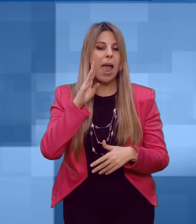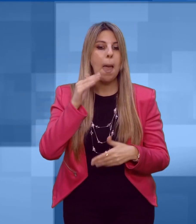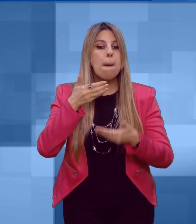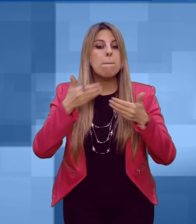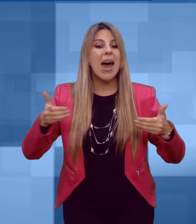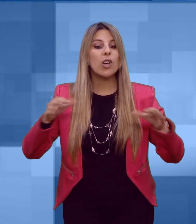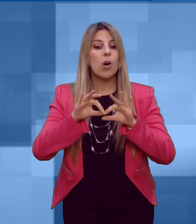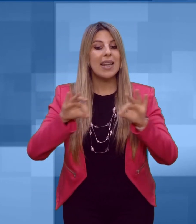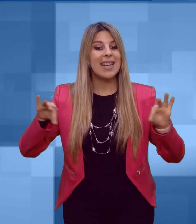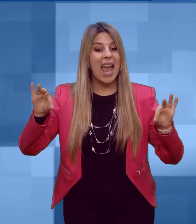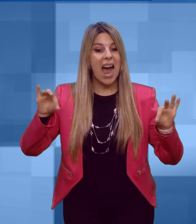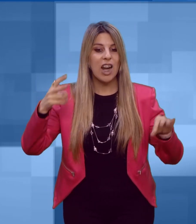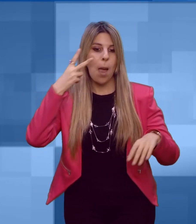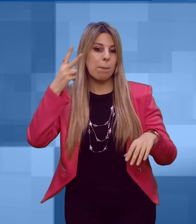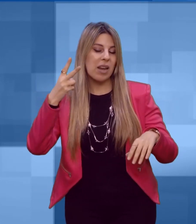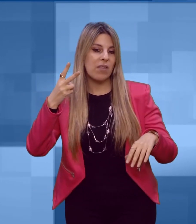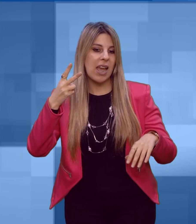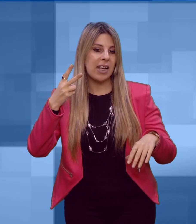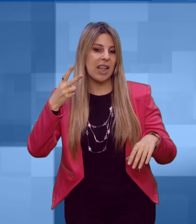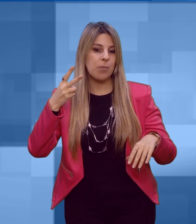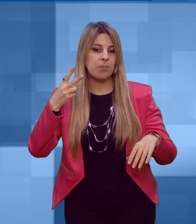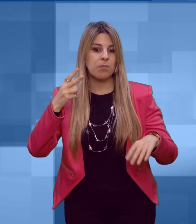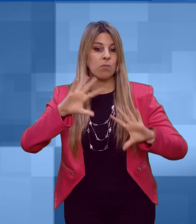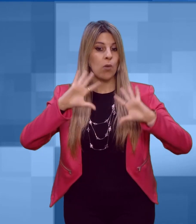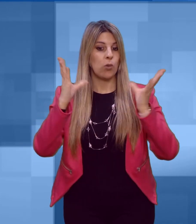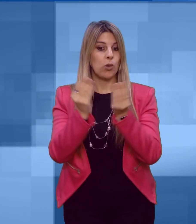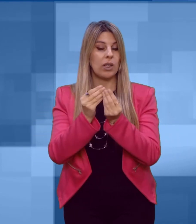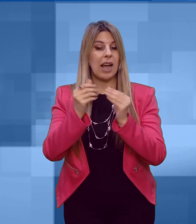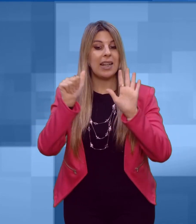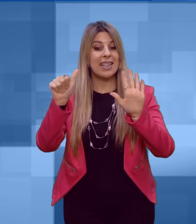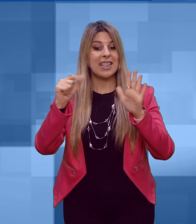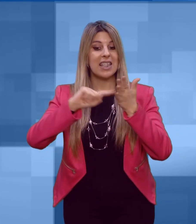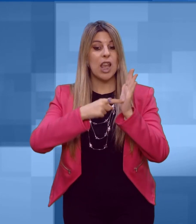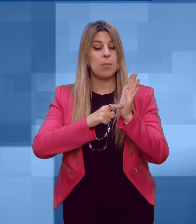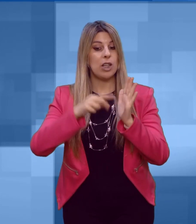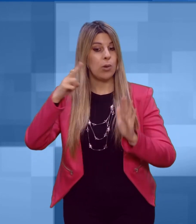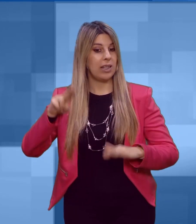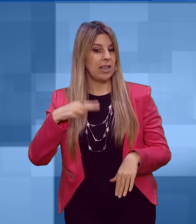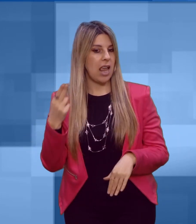I lavori consegnati nei giorni scorsi dovranno concludersi entro l'estate del 2024.